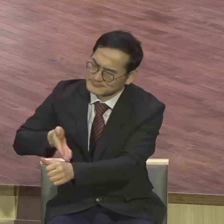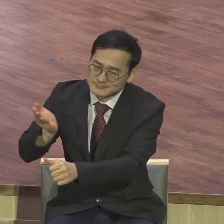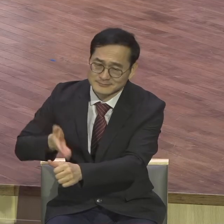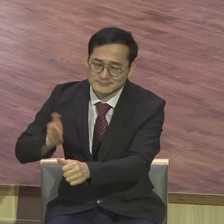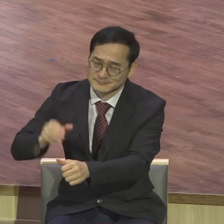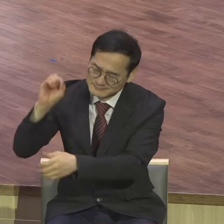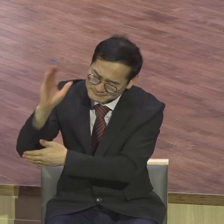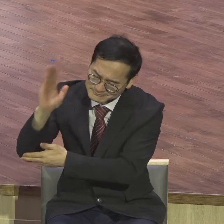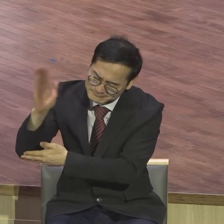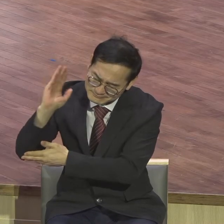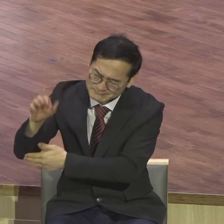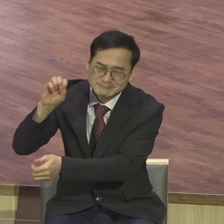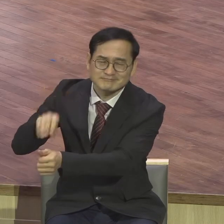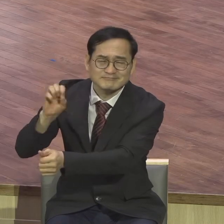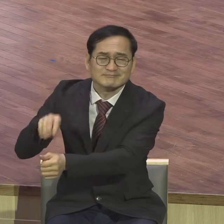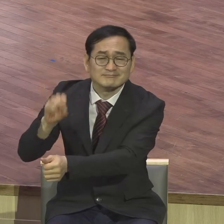있습니다.